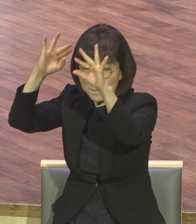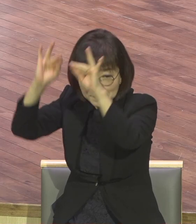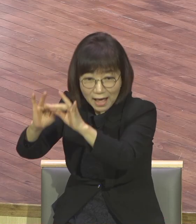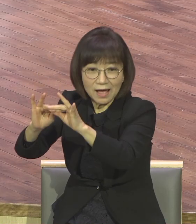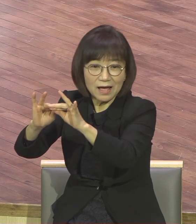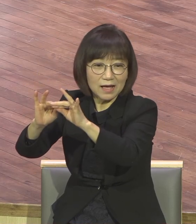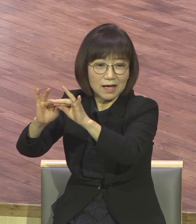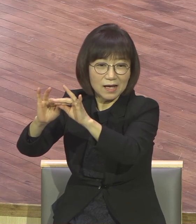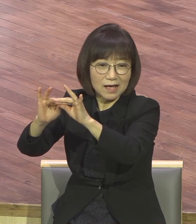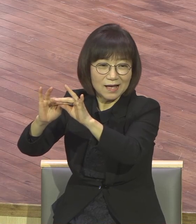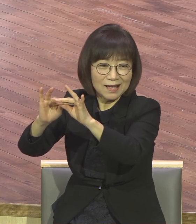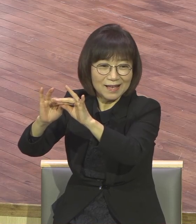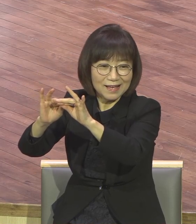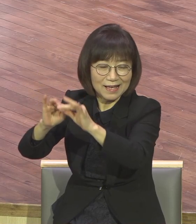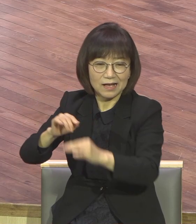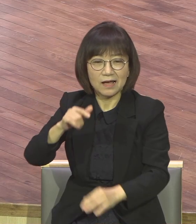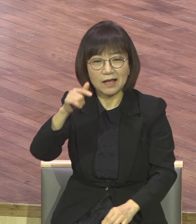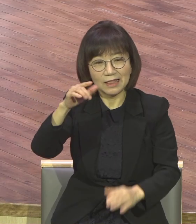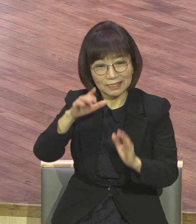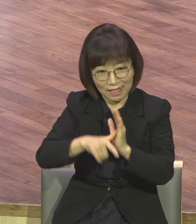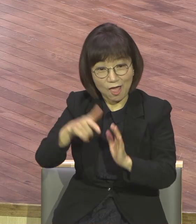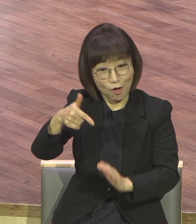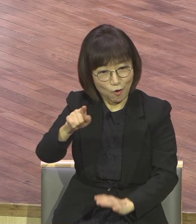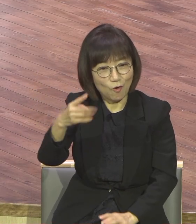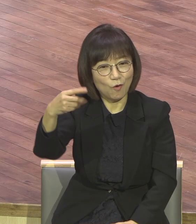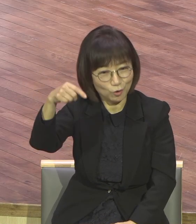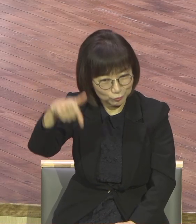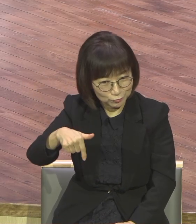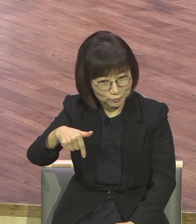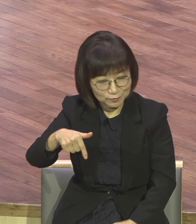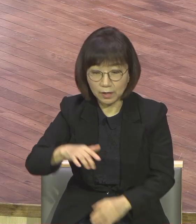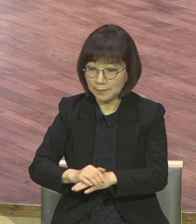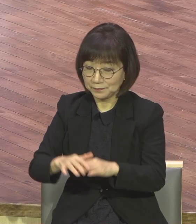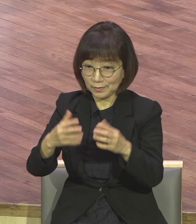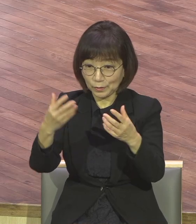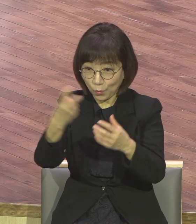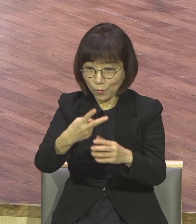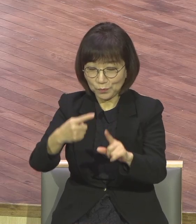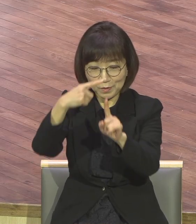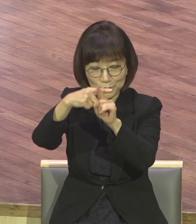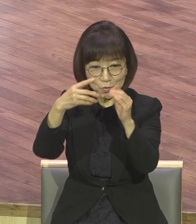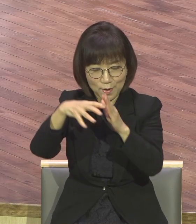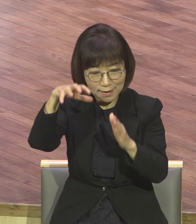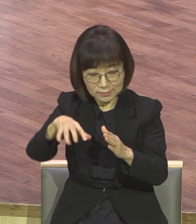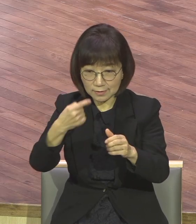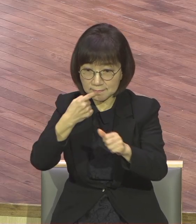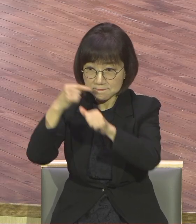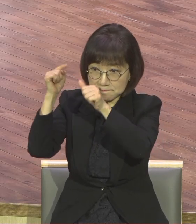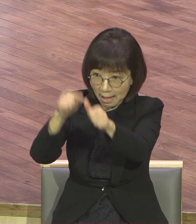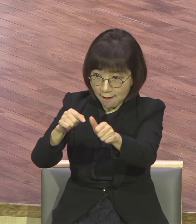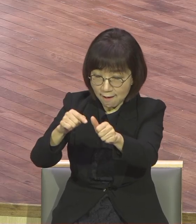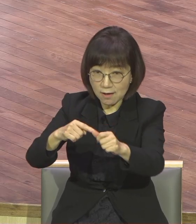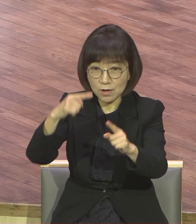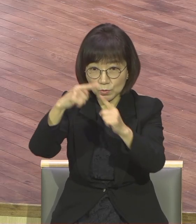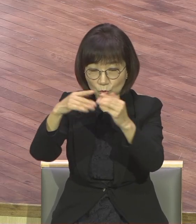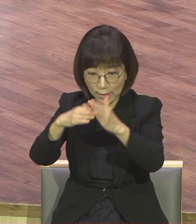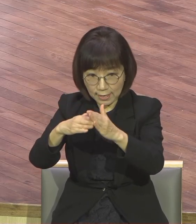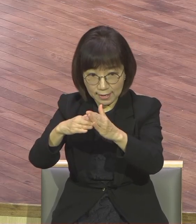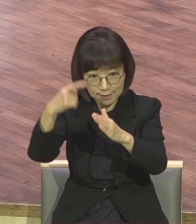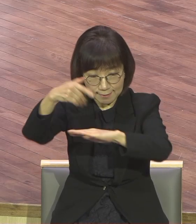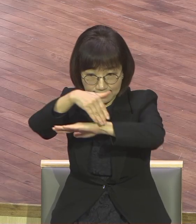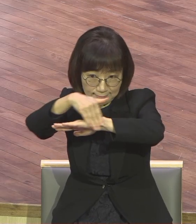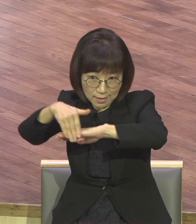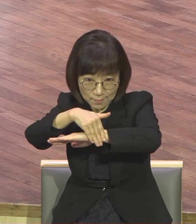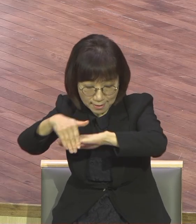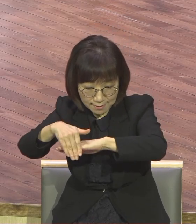간다. 다시 쉽게 말하면 교회가 정해놓고 교회가 지시하시는 교회가